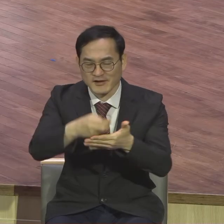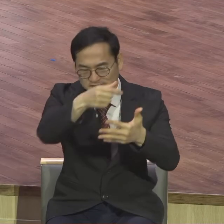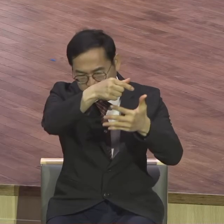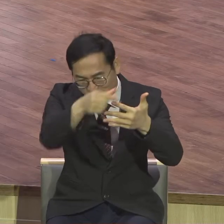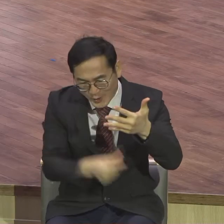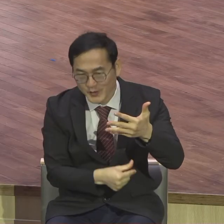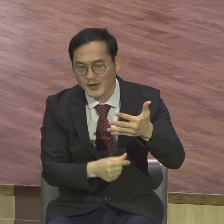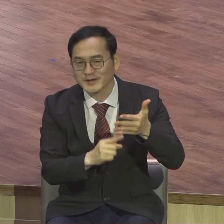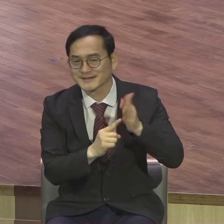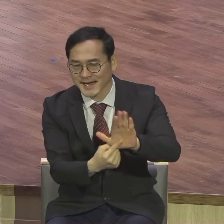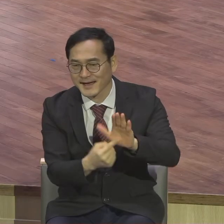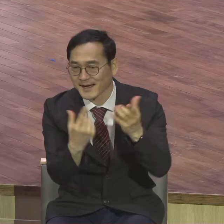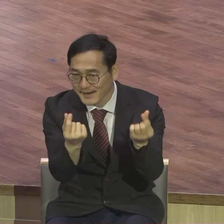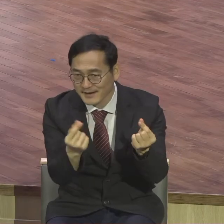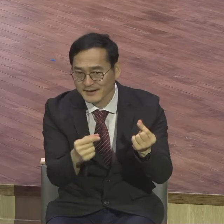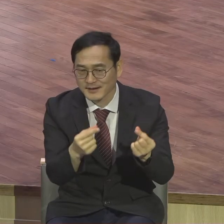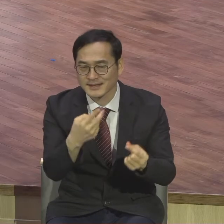그러느냐?